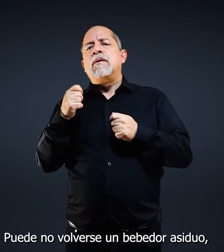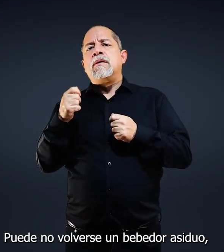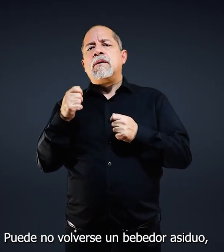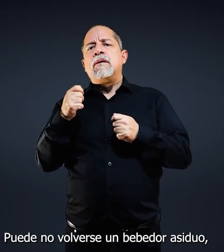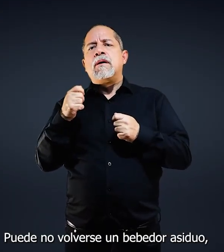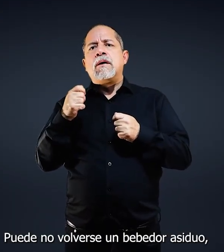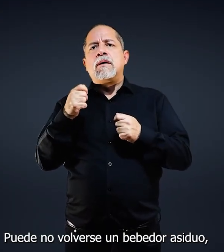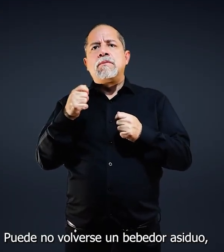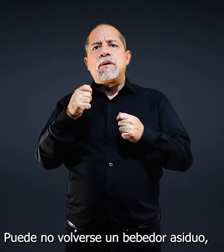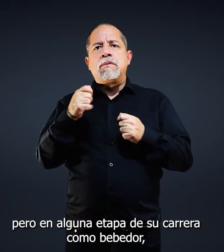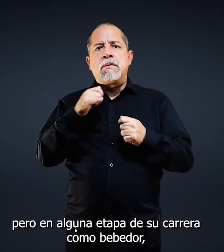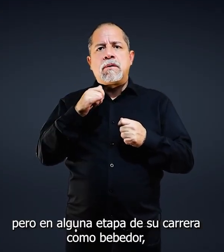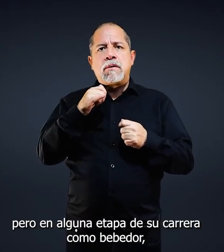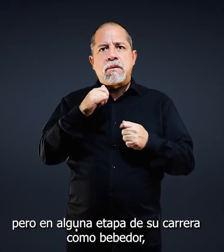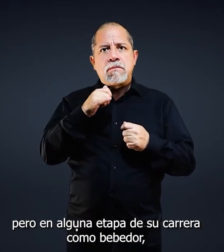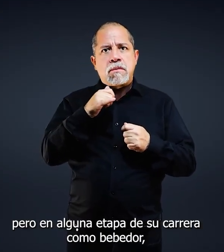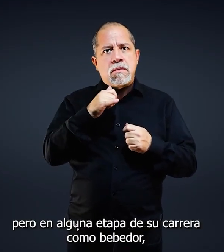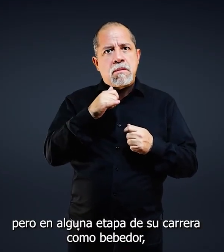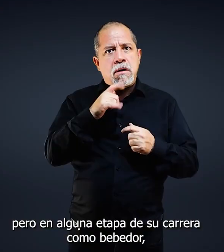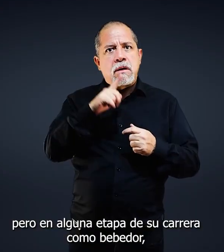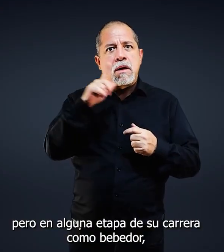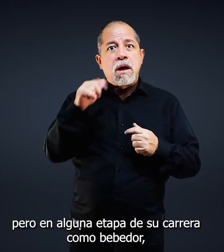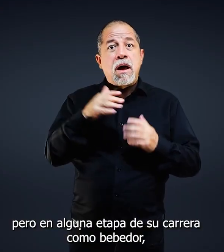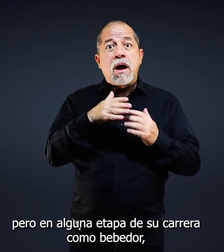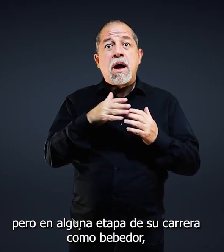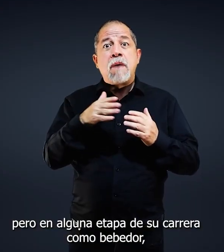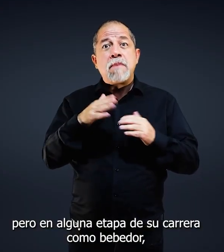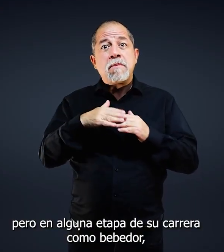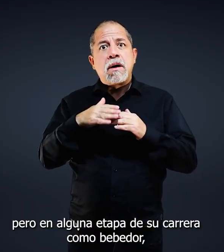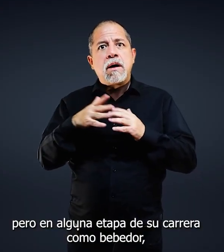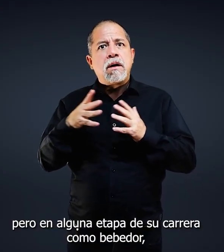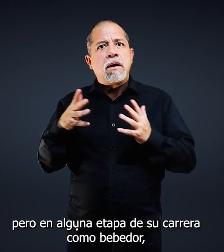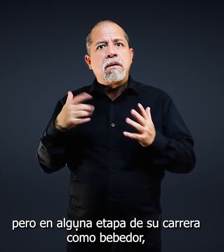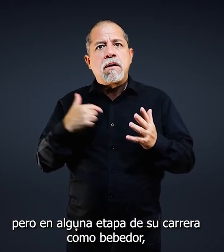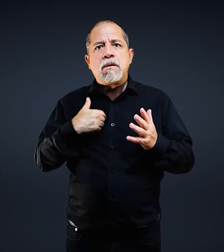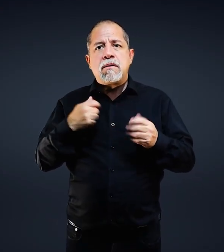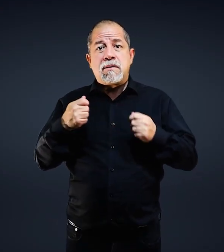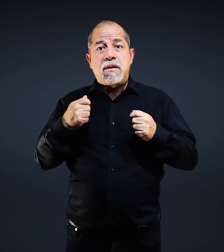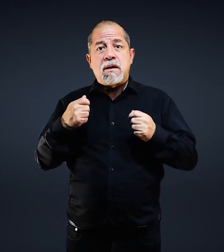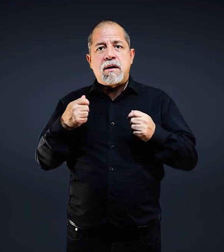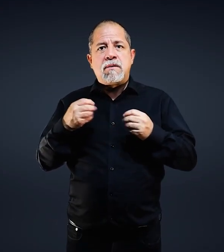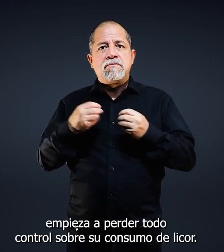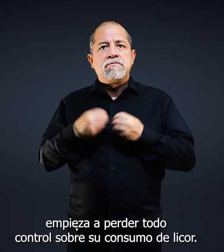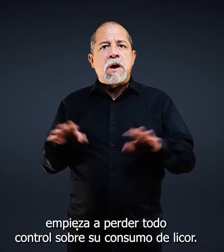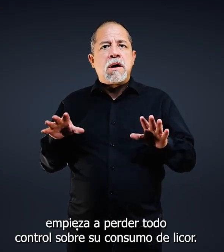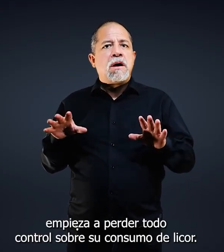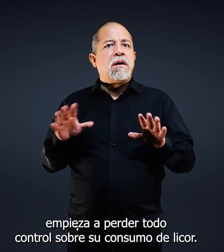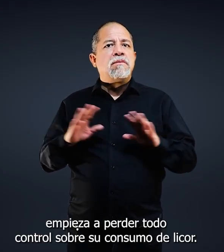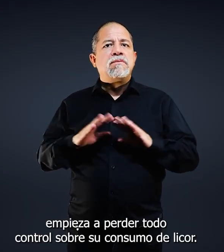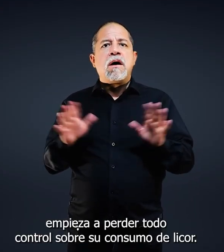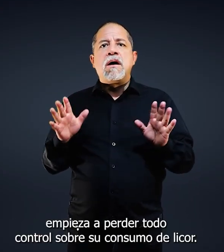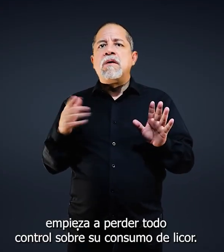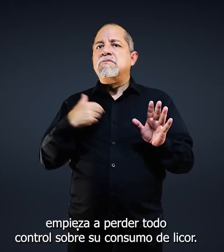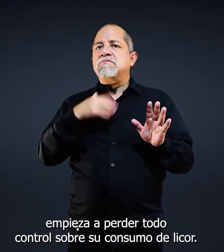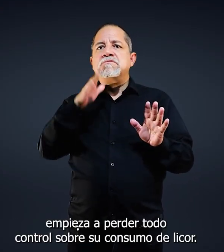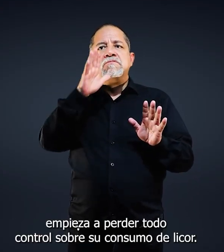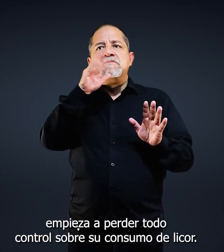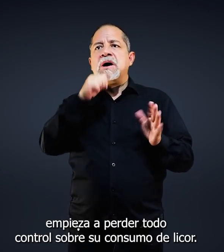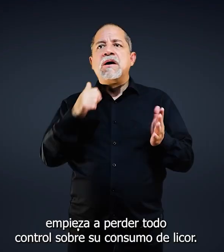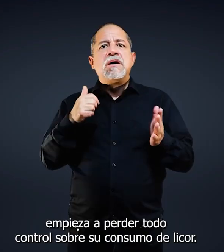Pero, en alguna etapa de su carrera como bebedor, empieza a perder todo control sobre su consumo de